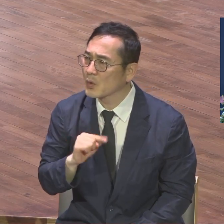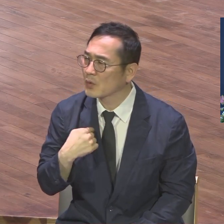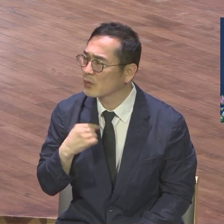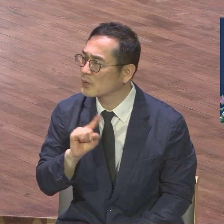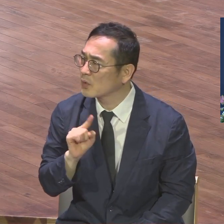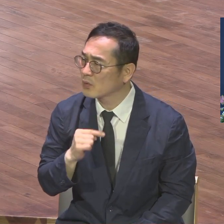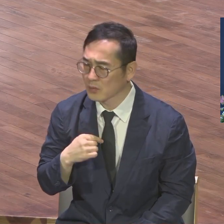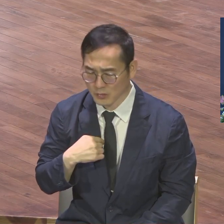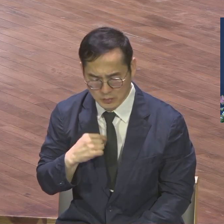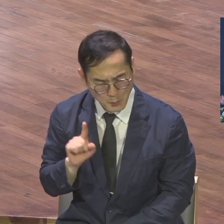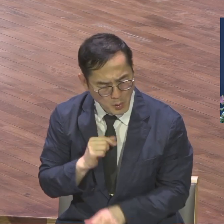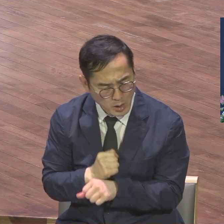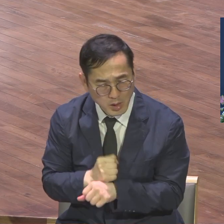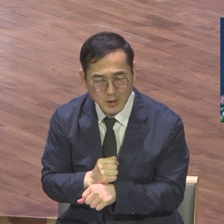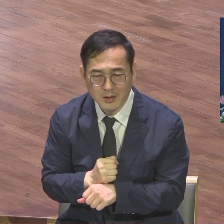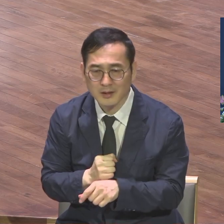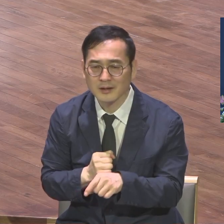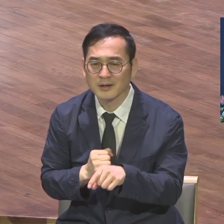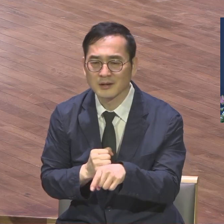돼요.